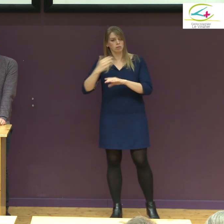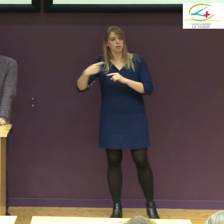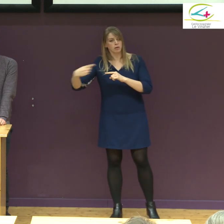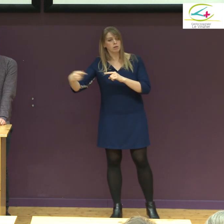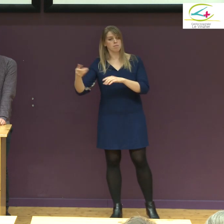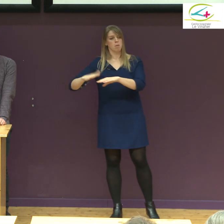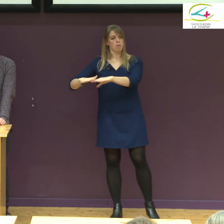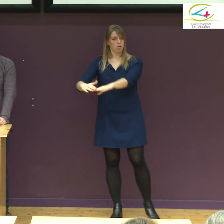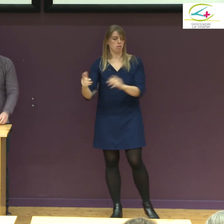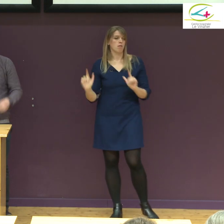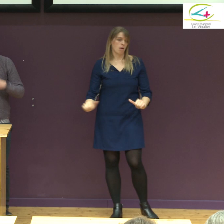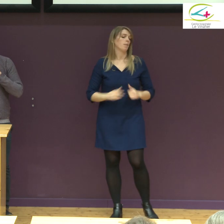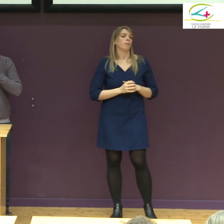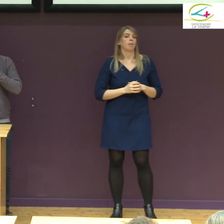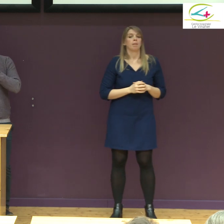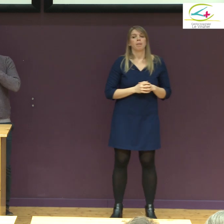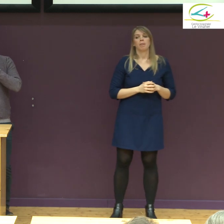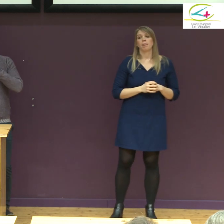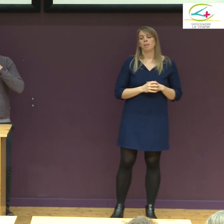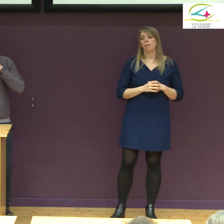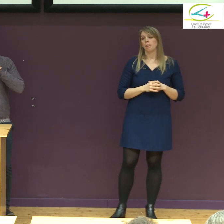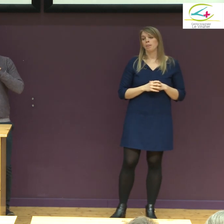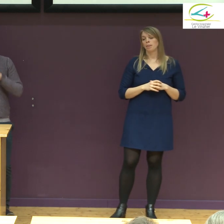diminution, hein, qui pourrait nous inciter à...